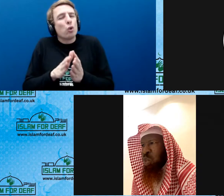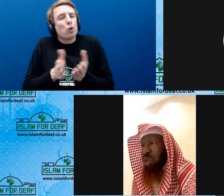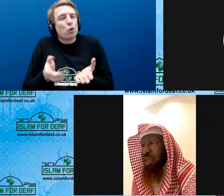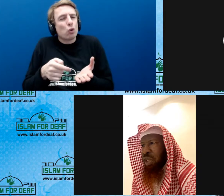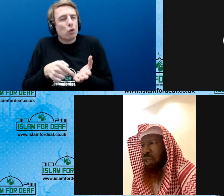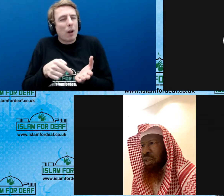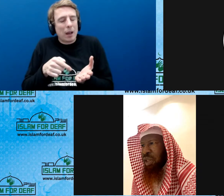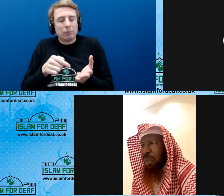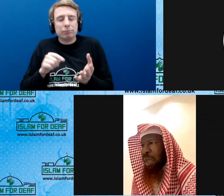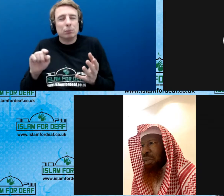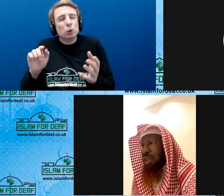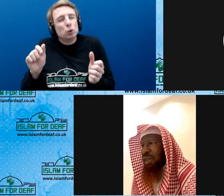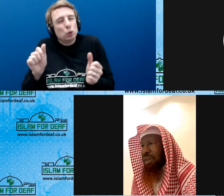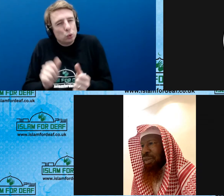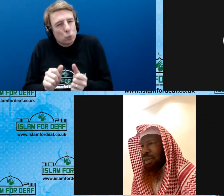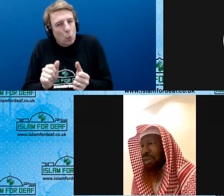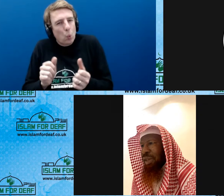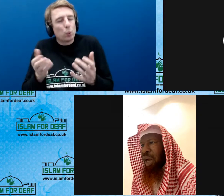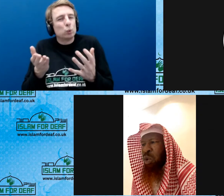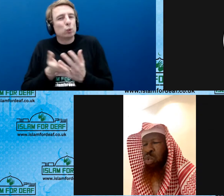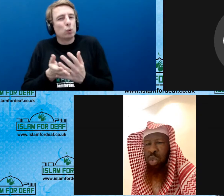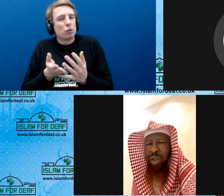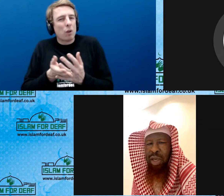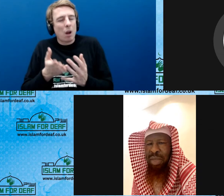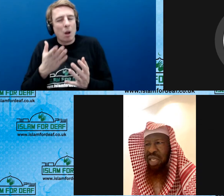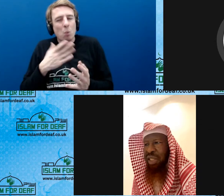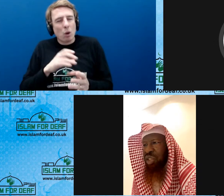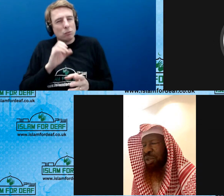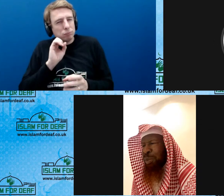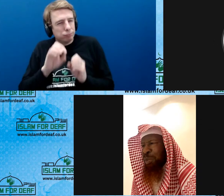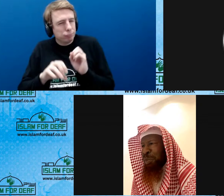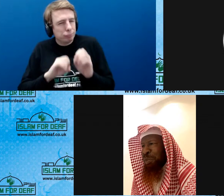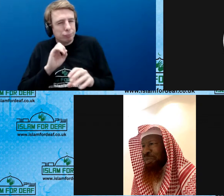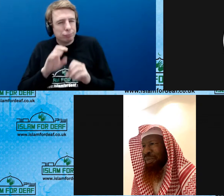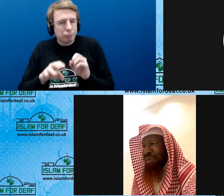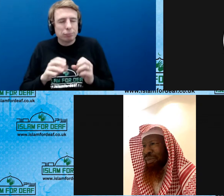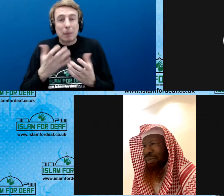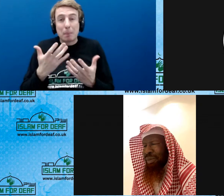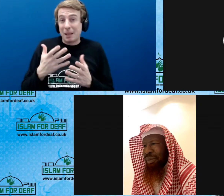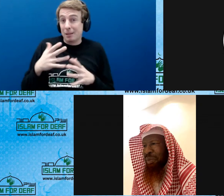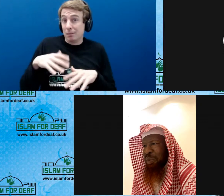وصلنا إلى سورة تبت أو سورة